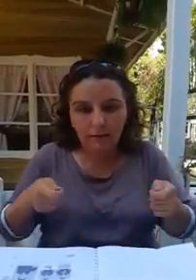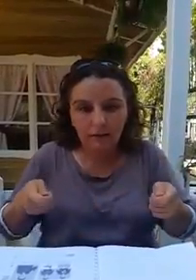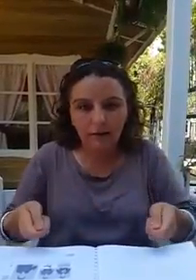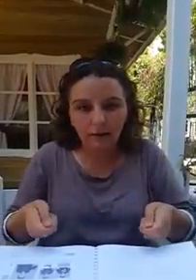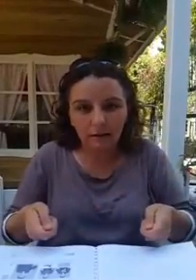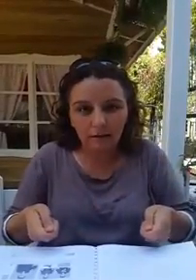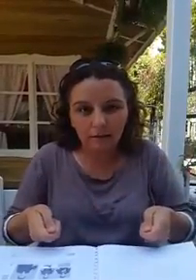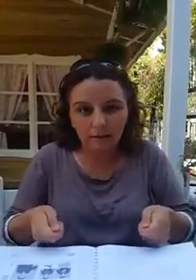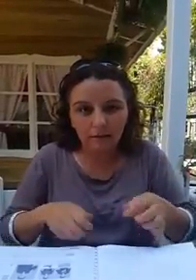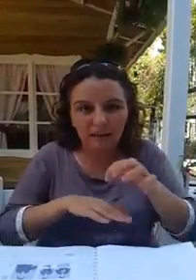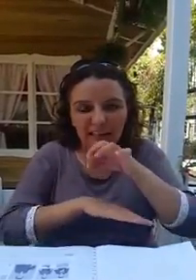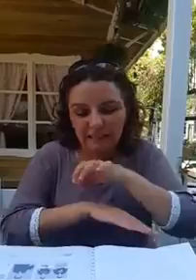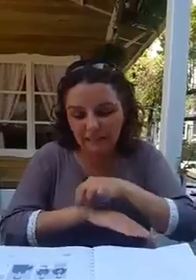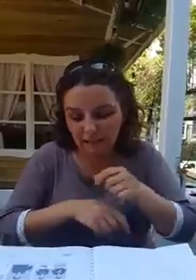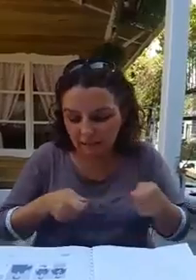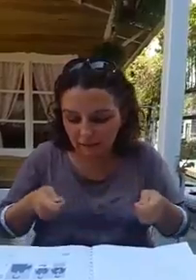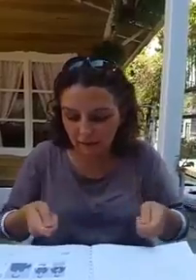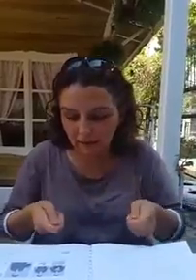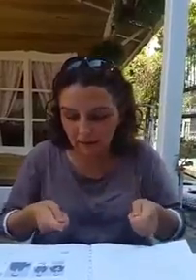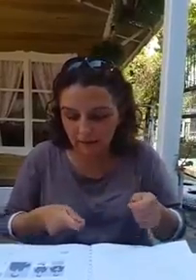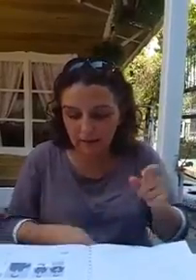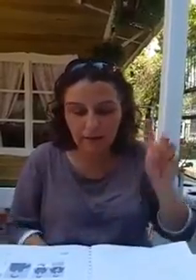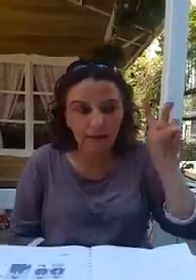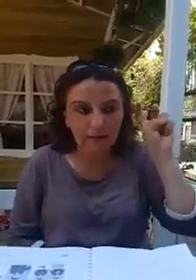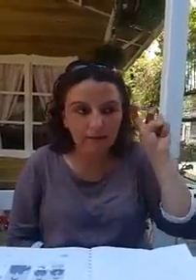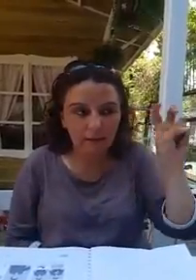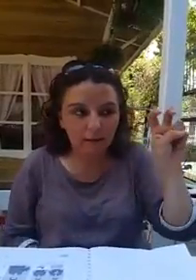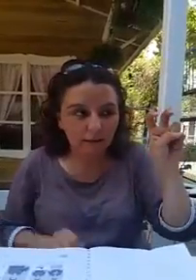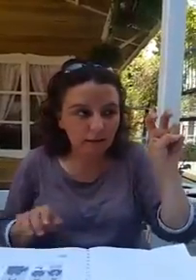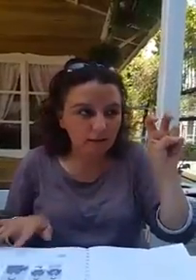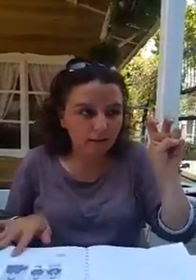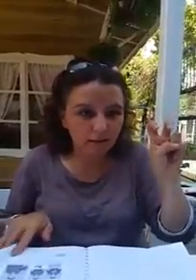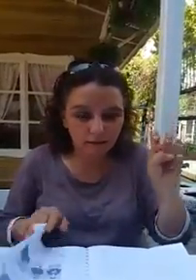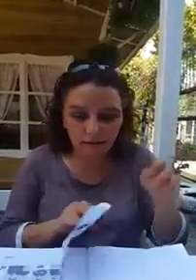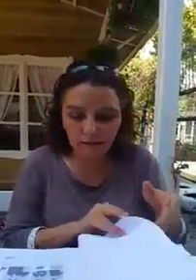sedye, sedye, sekiz,